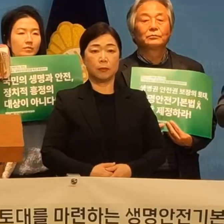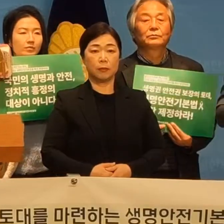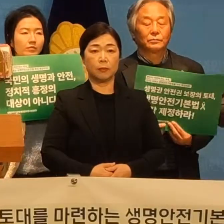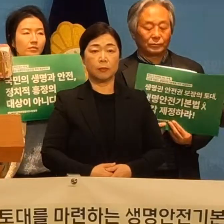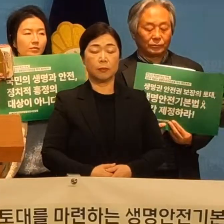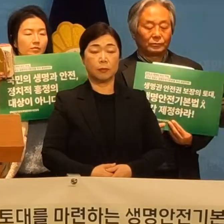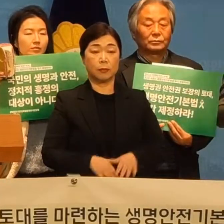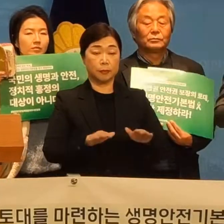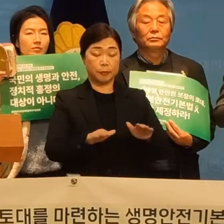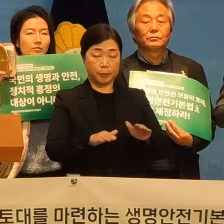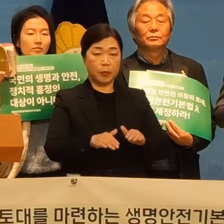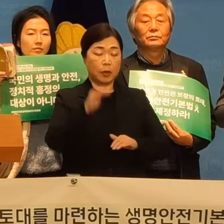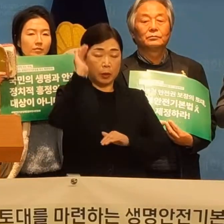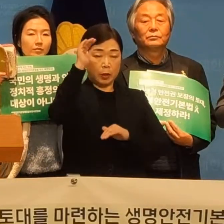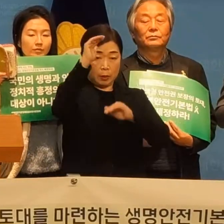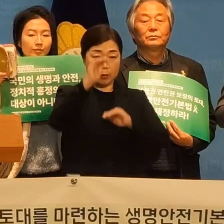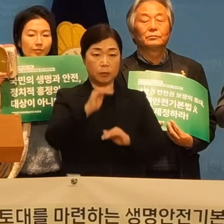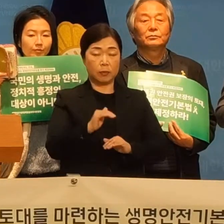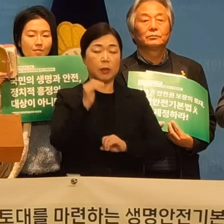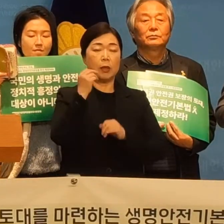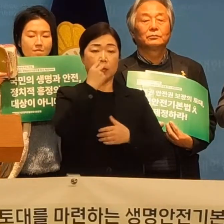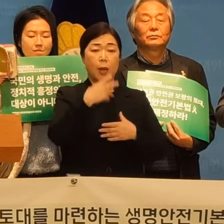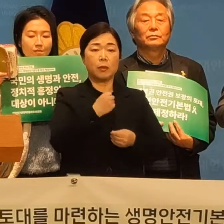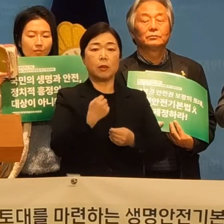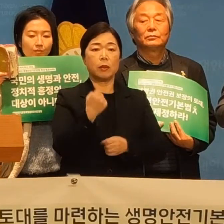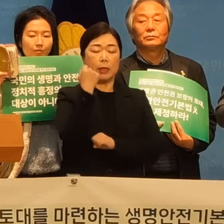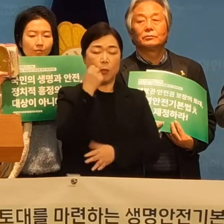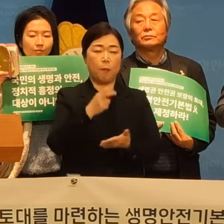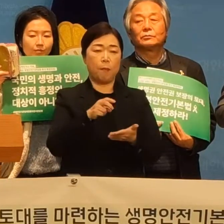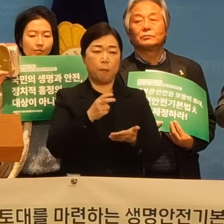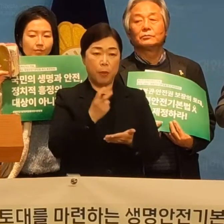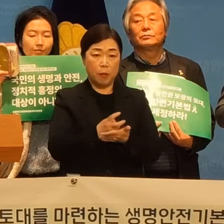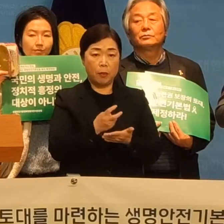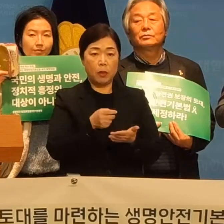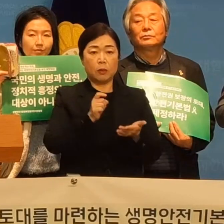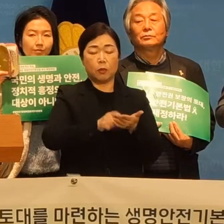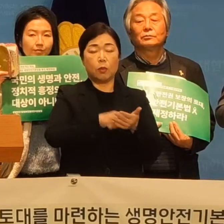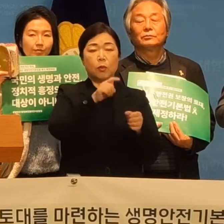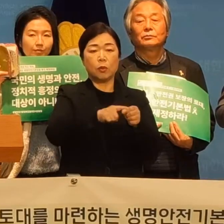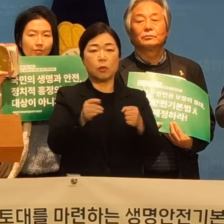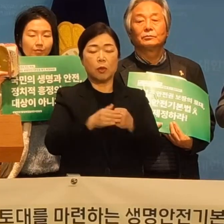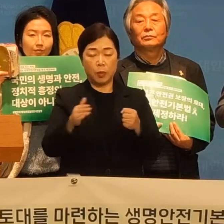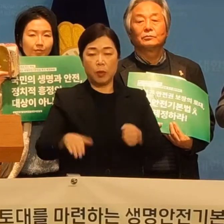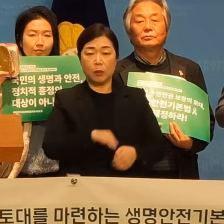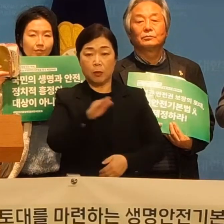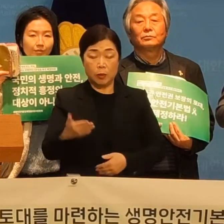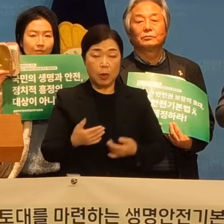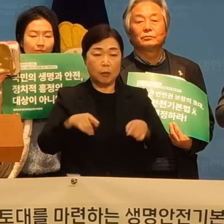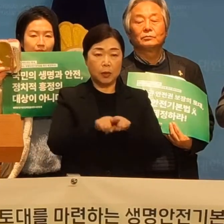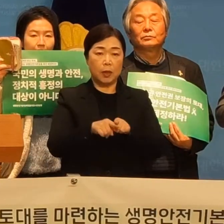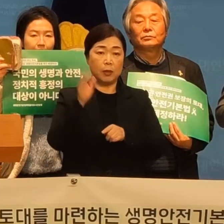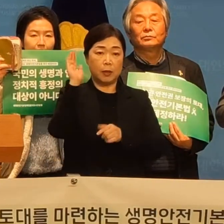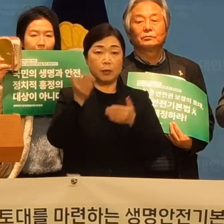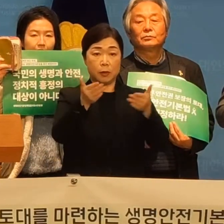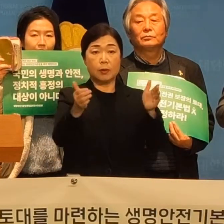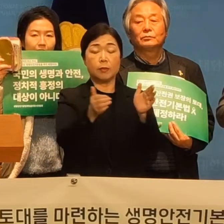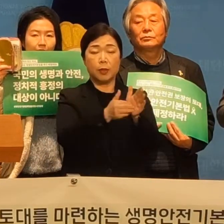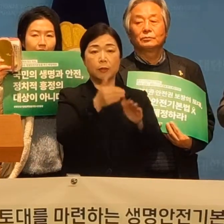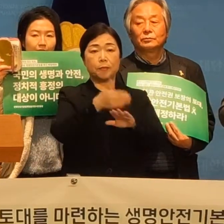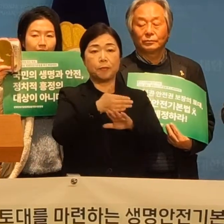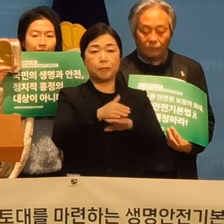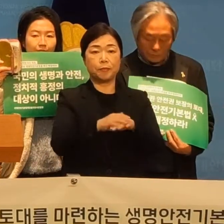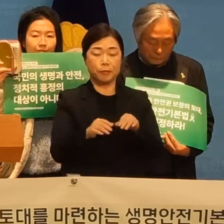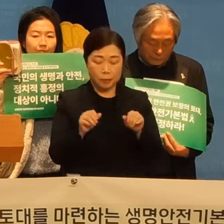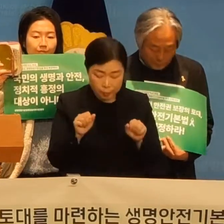네, 이상으로 생명안전기본법을 촉구하기 위한 시민사회와 국회의원들의 공동 기자회견을 마치도록 하겠습니다.